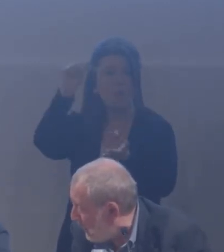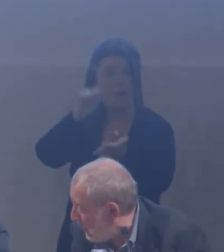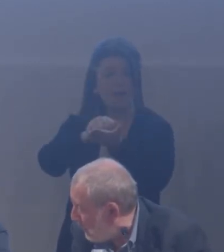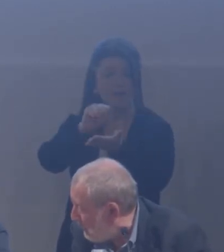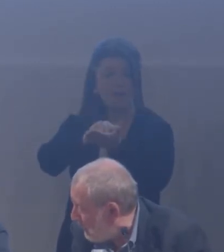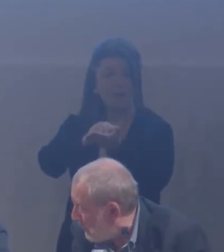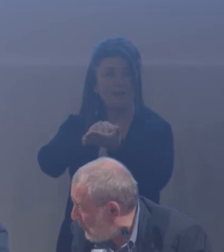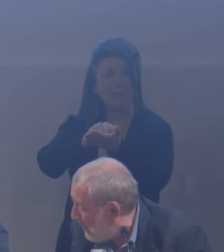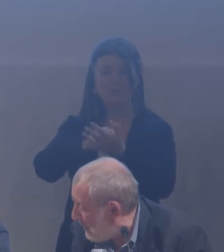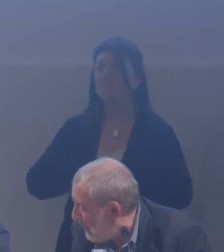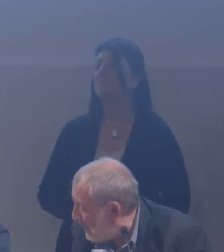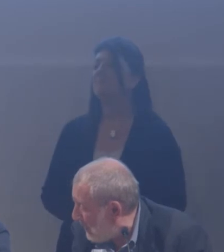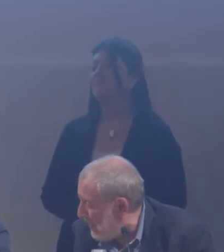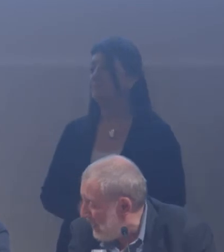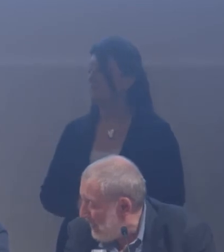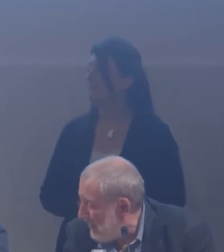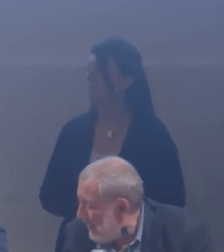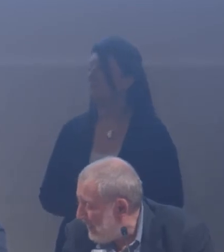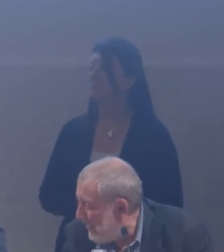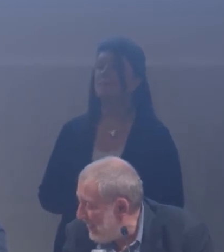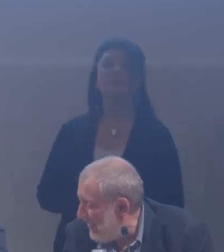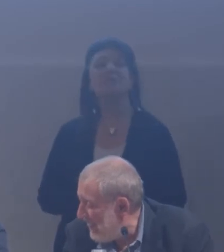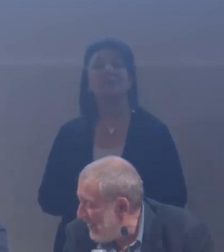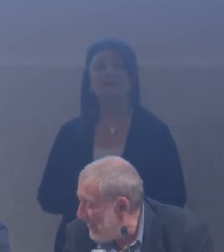46. Di più.